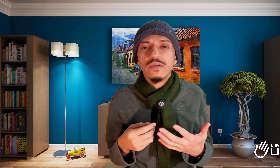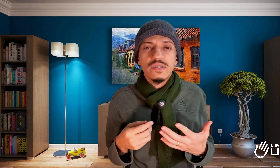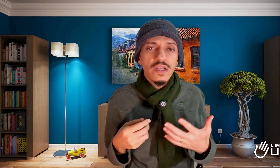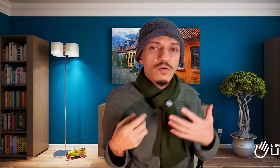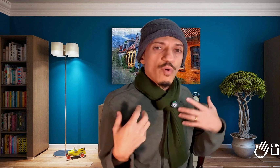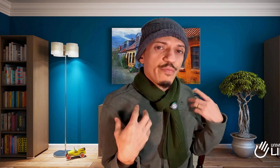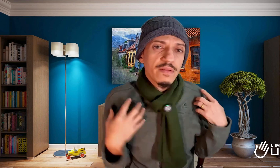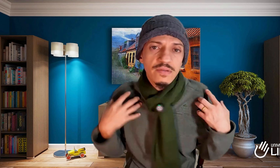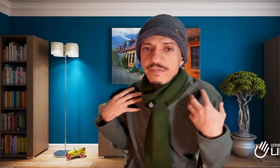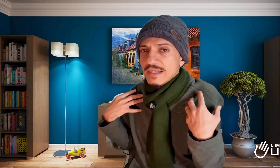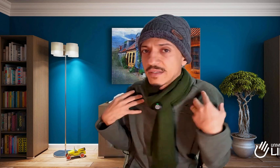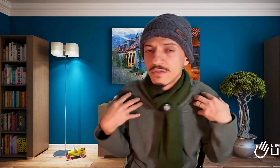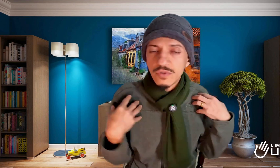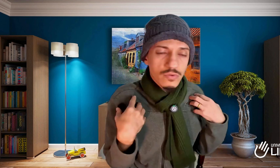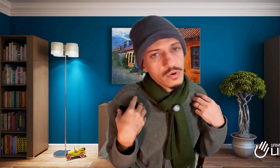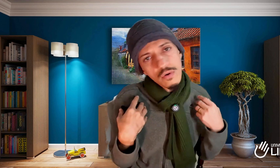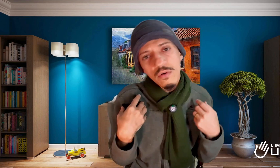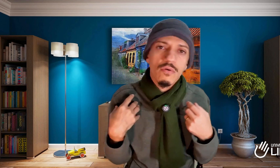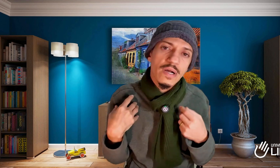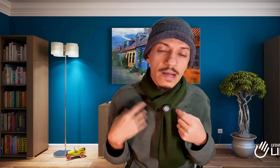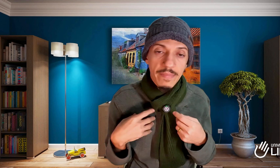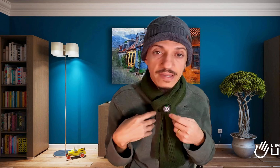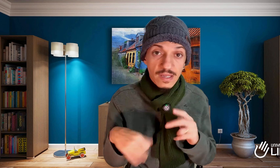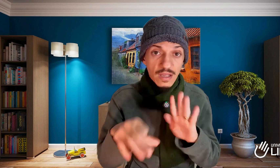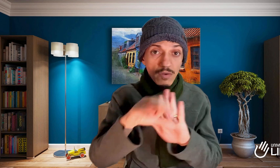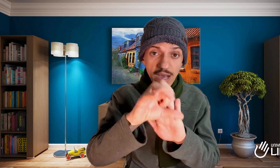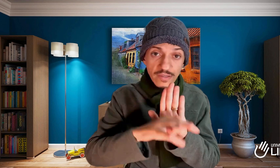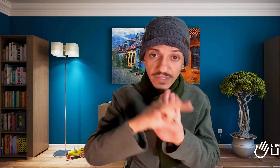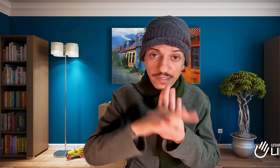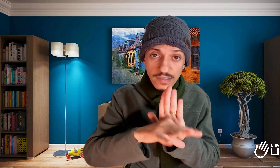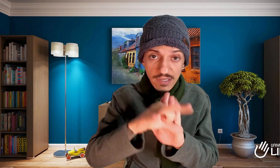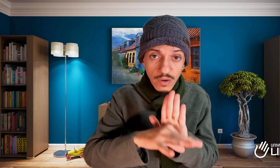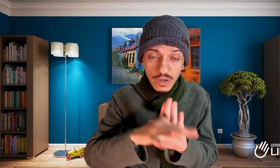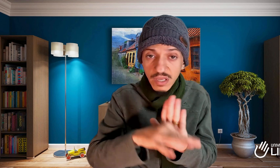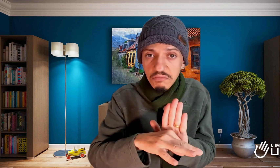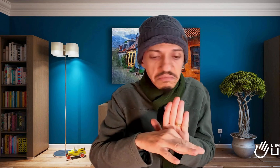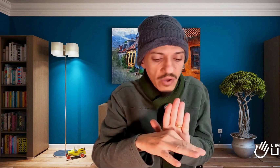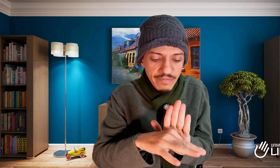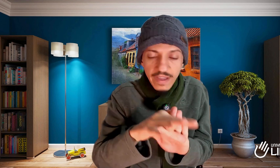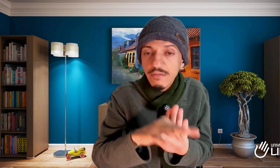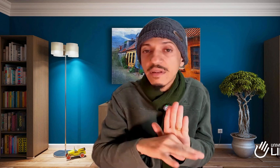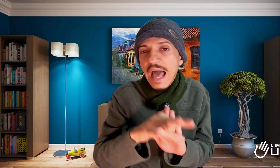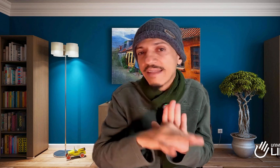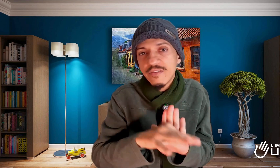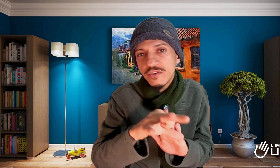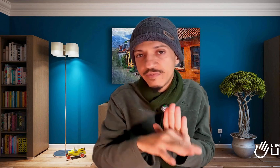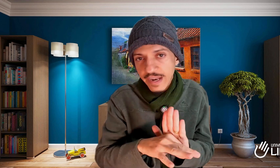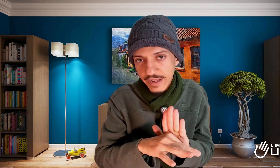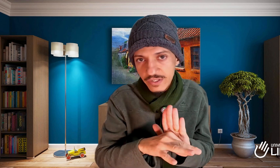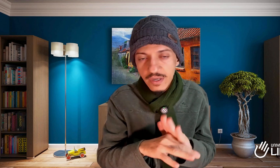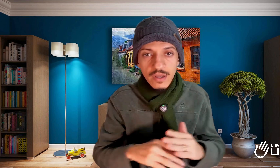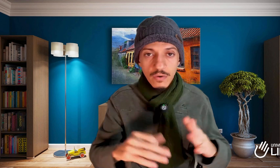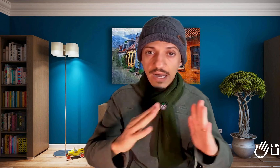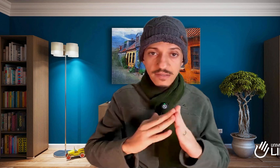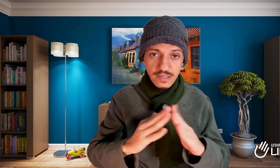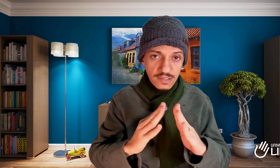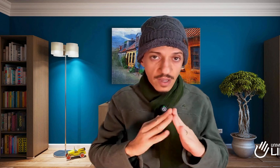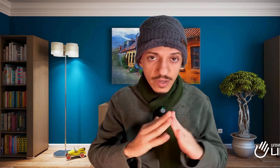o movimento que você faz assim do seu tronco, da cabeça. No caso desse sinal aqui, não é feito nada de diferente. No caso desse sinal aqui